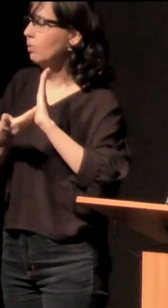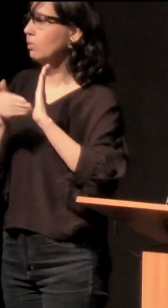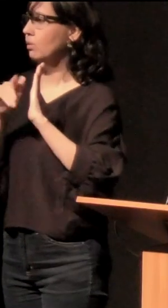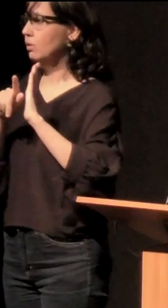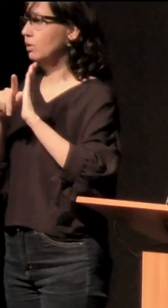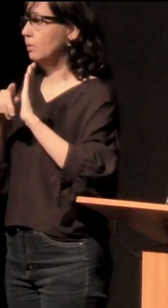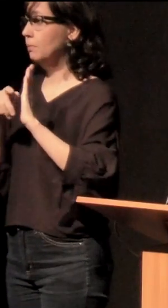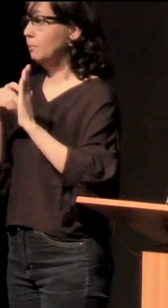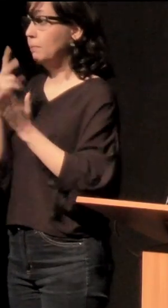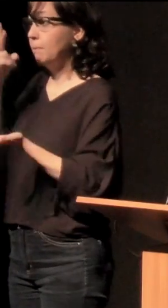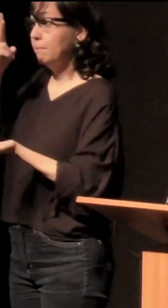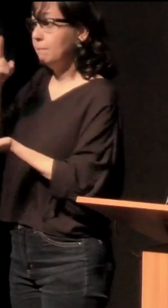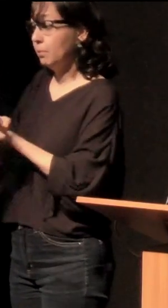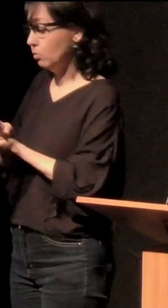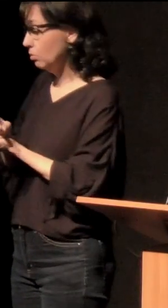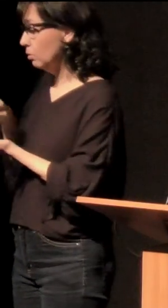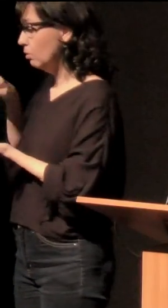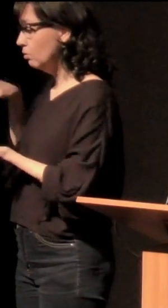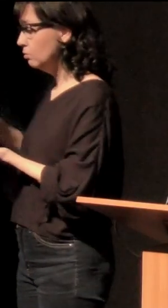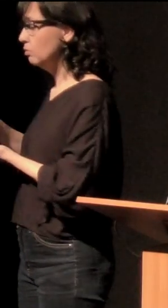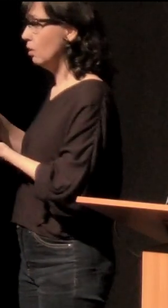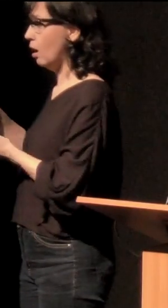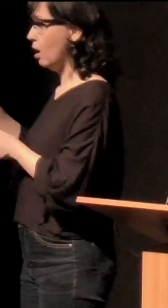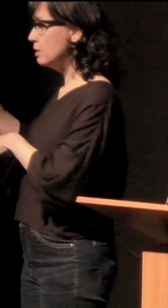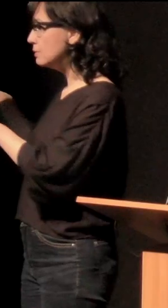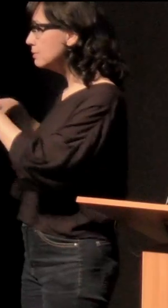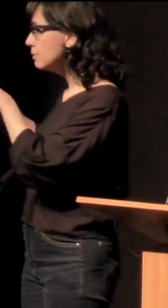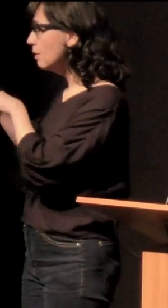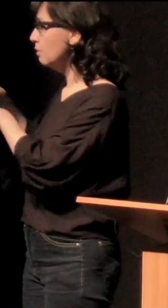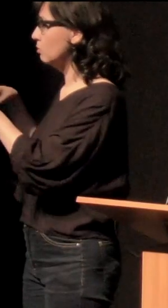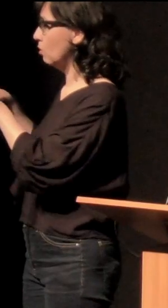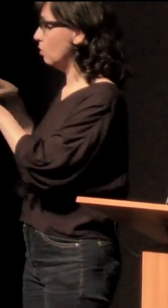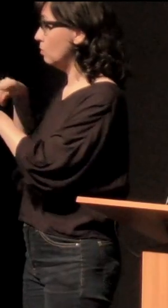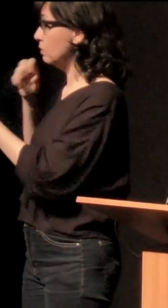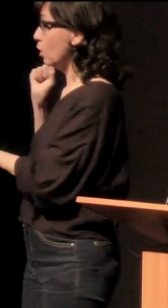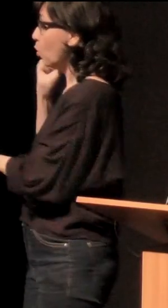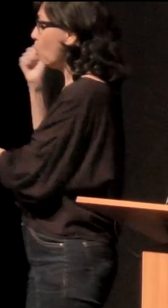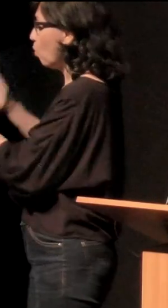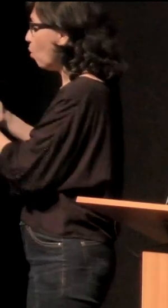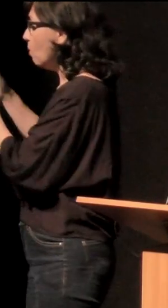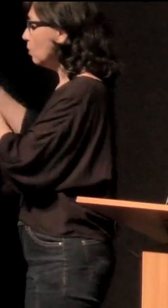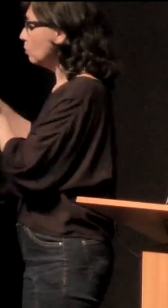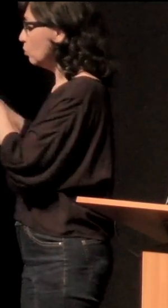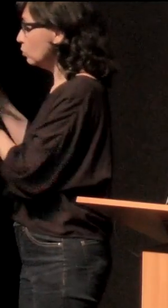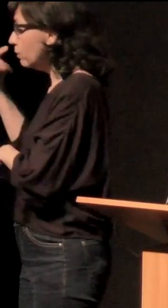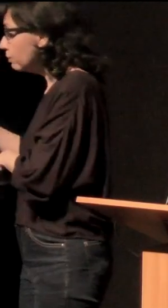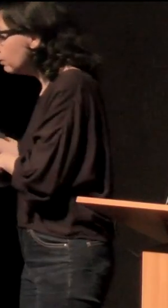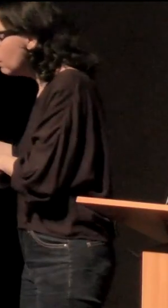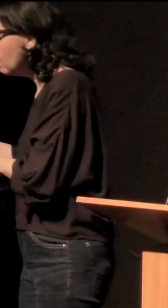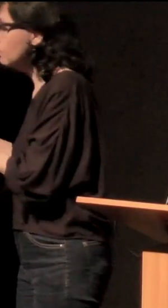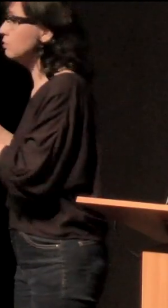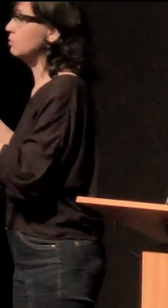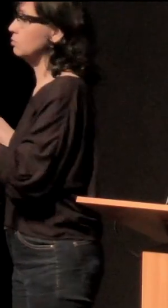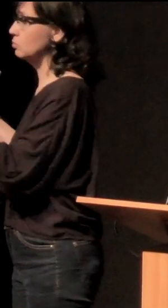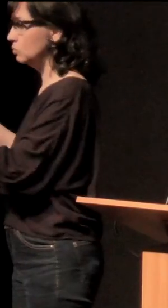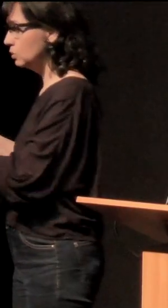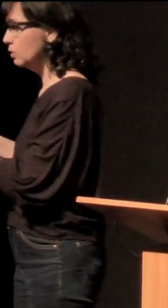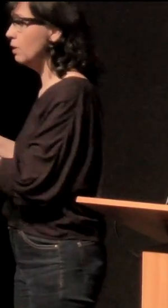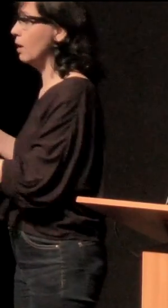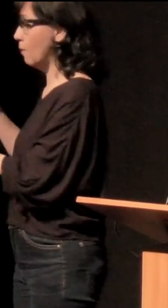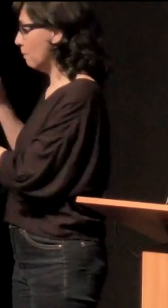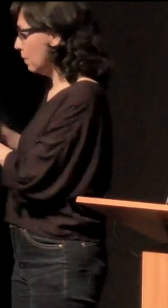amplia a qualidade daquela alimentação né garante né que essa alimentação seja mais